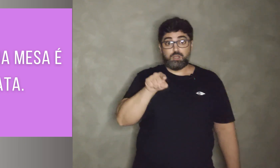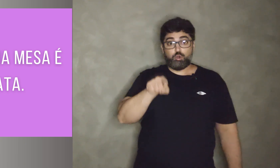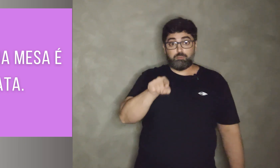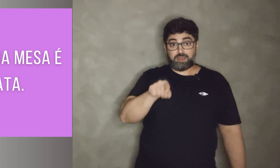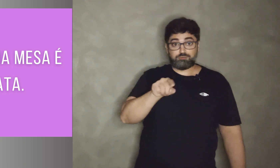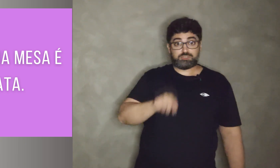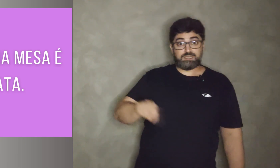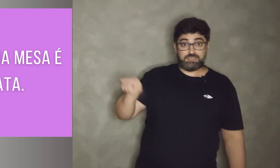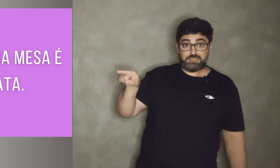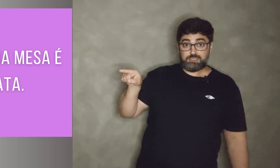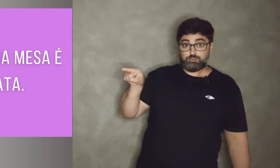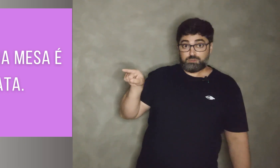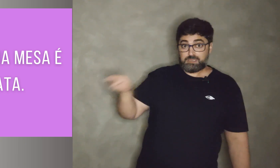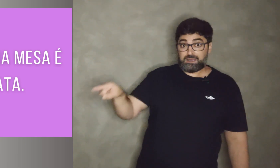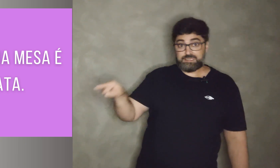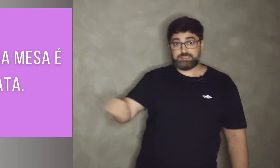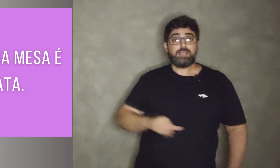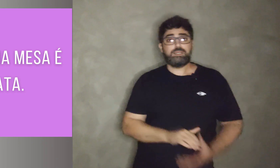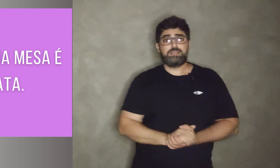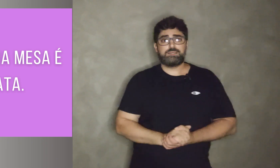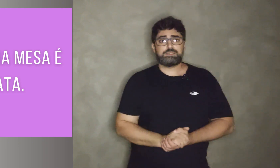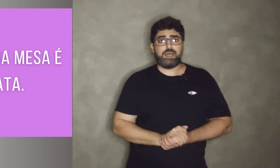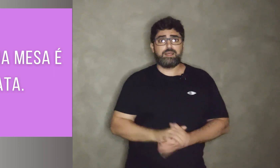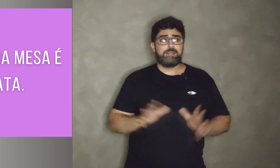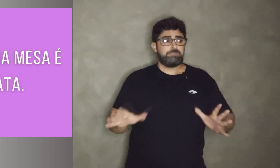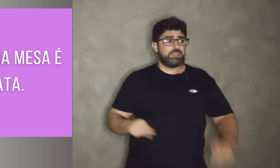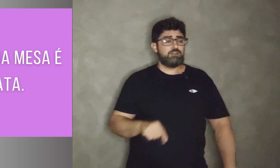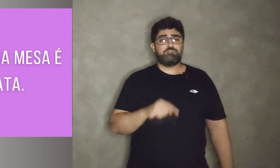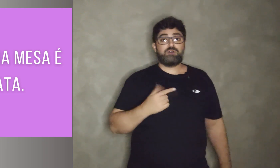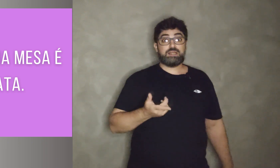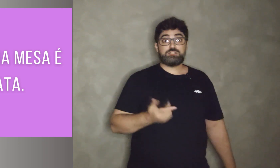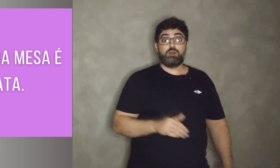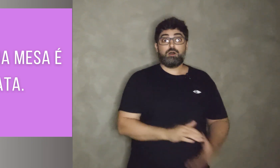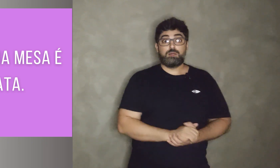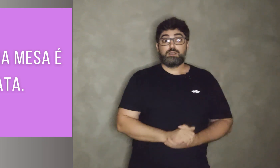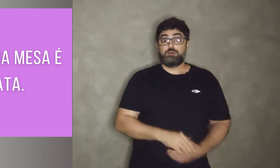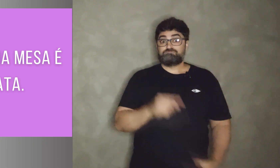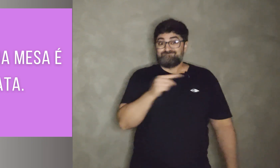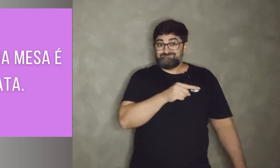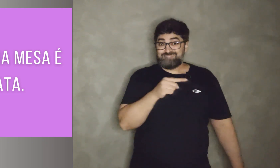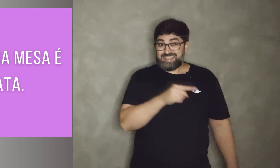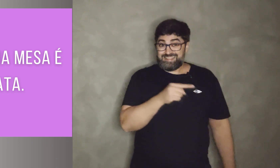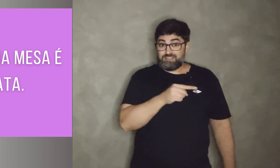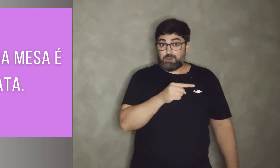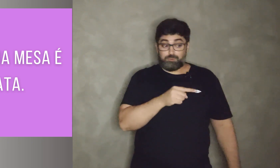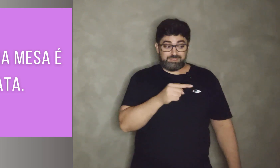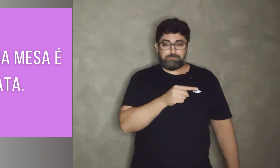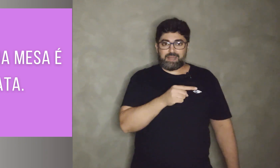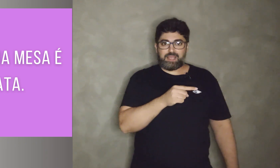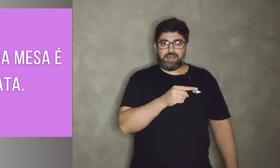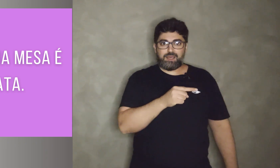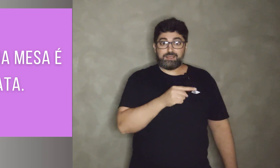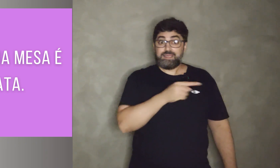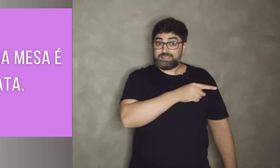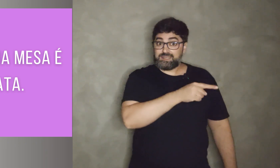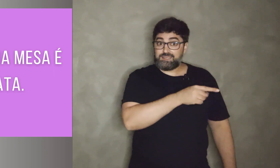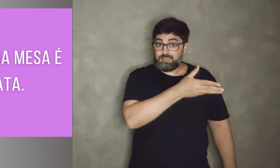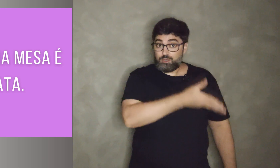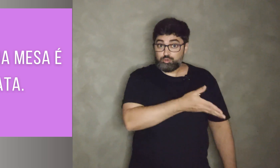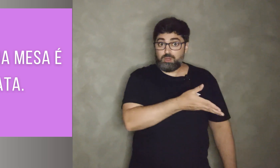o Marcos está aqui e a Maria está aqui, tá? E eu vou falar assim, ó, eu apontei para cá, quem que está aqui? É o João.